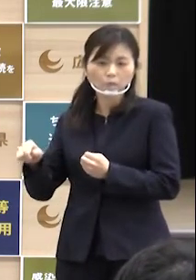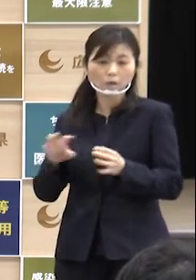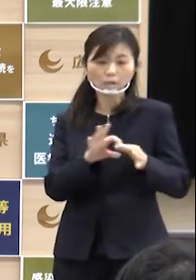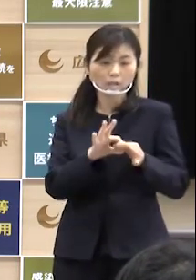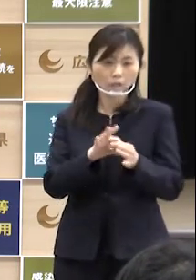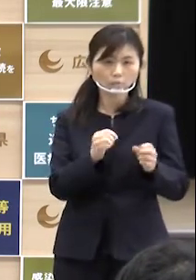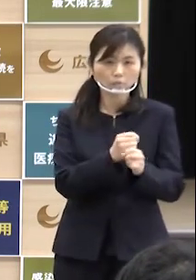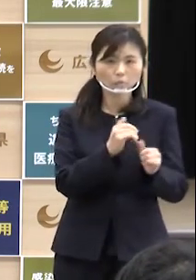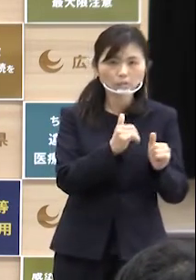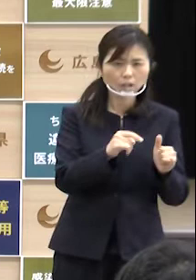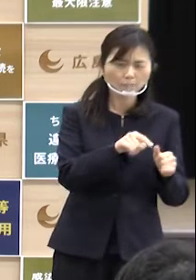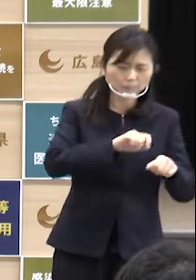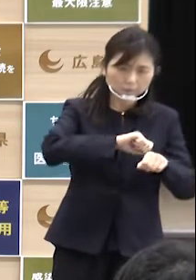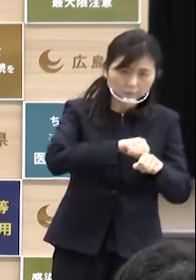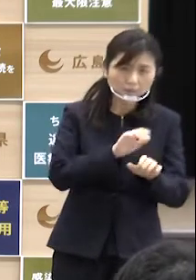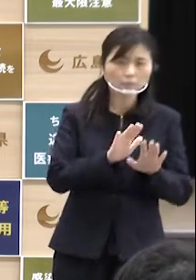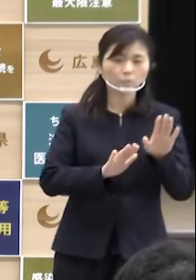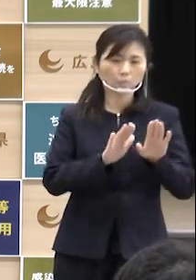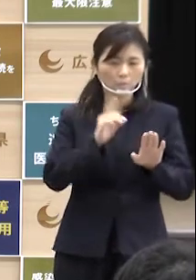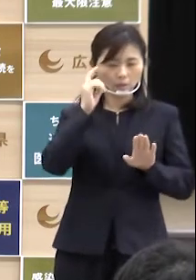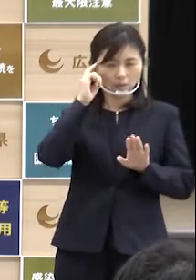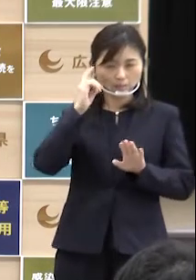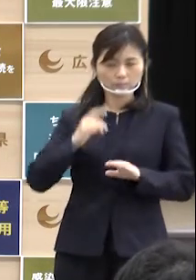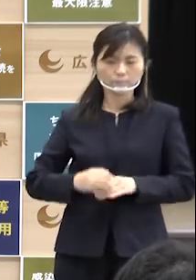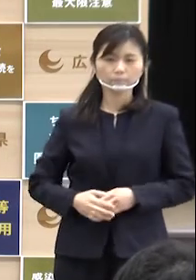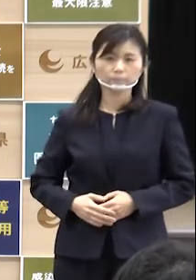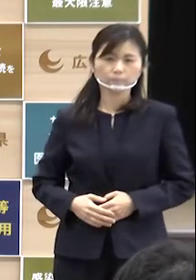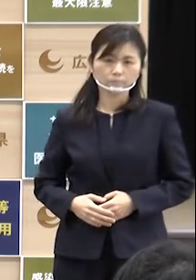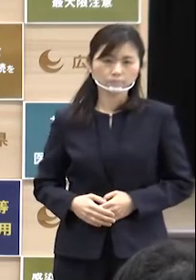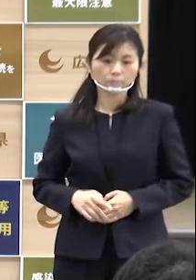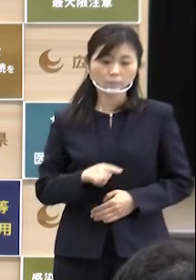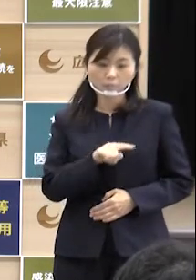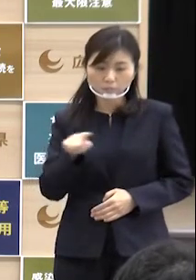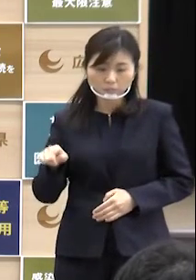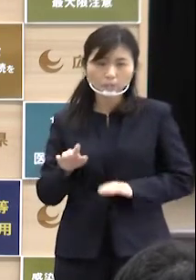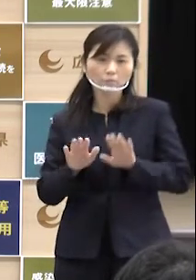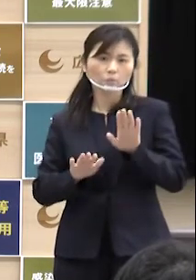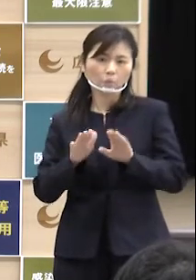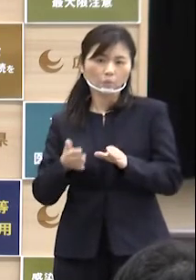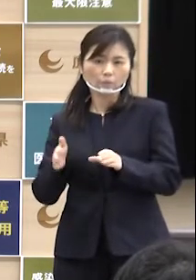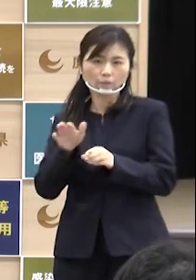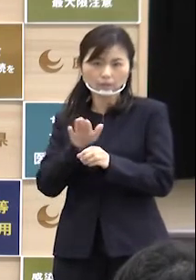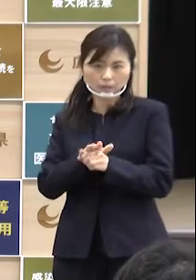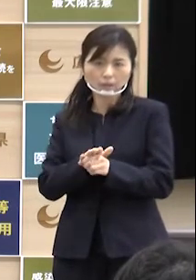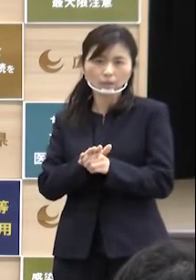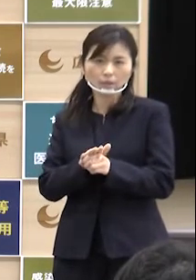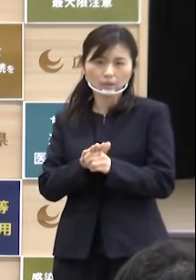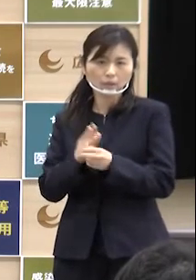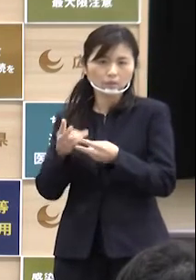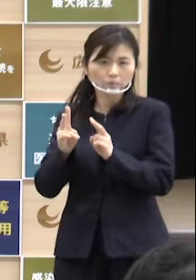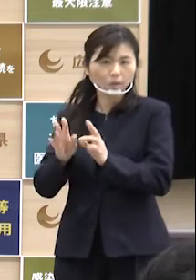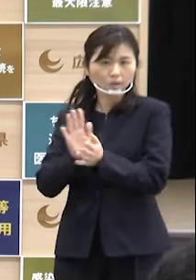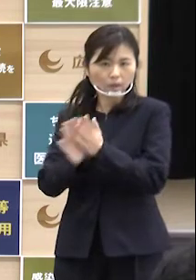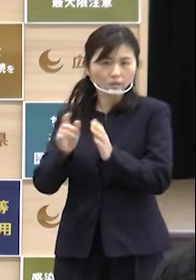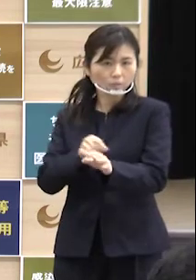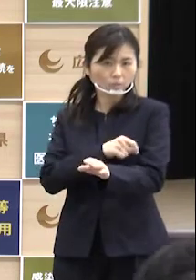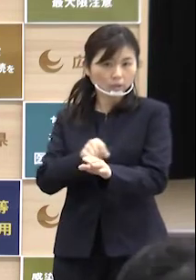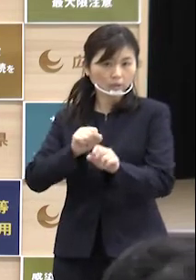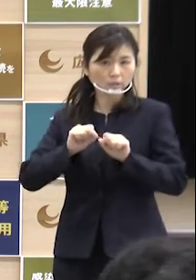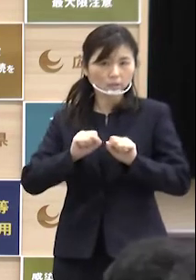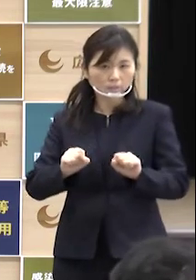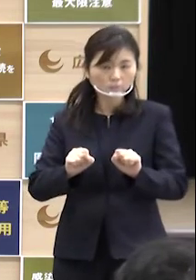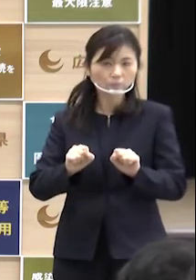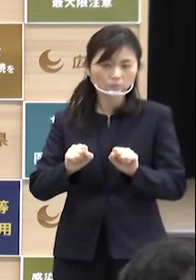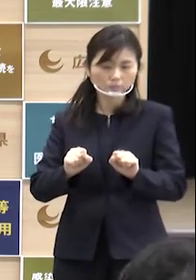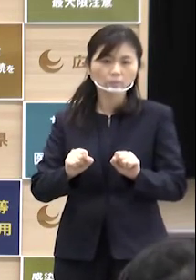ものと考えております。こうした状況を踏まえまして、現在県独自に実施しております